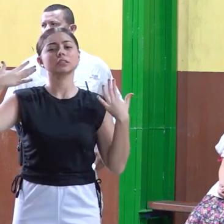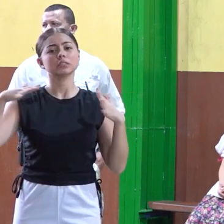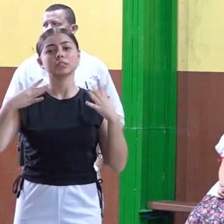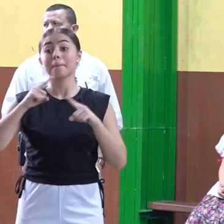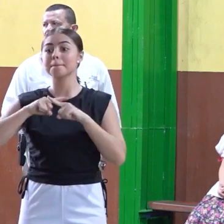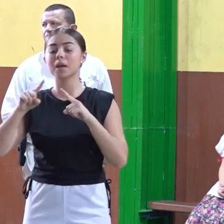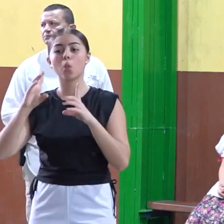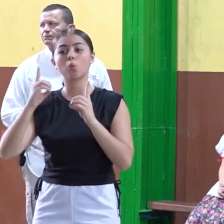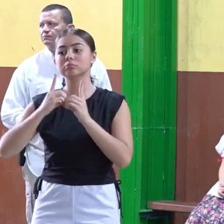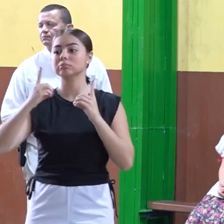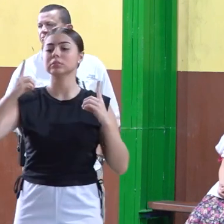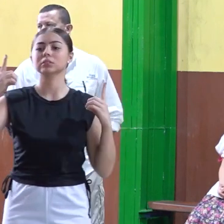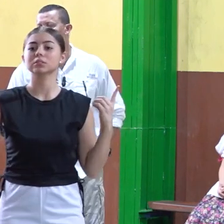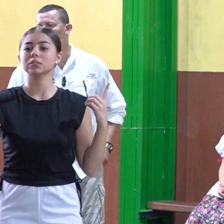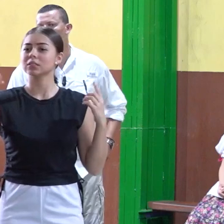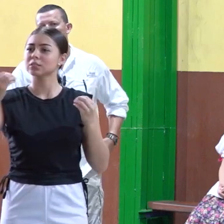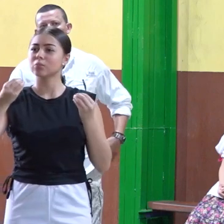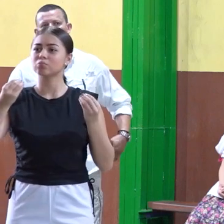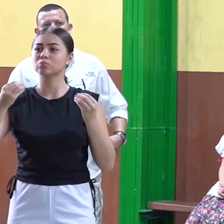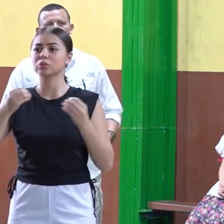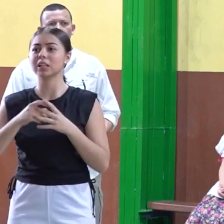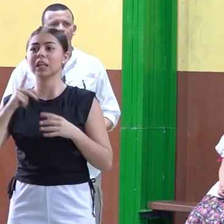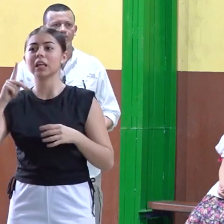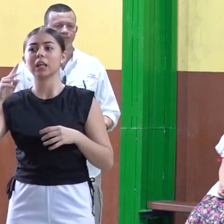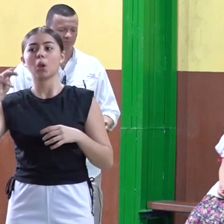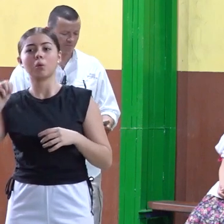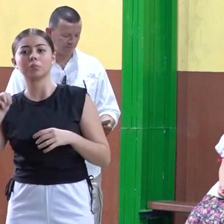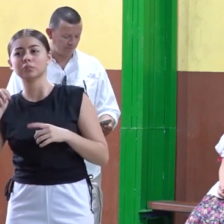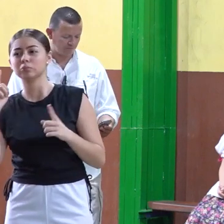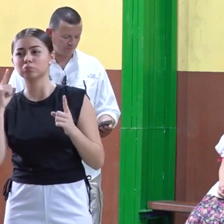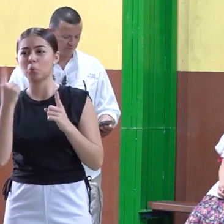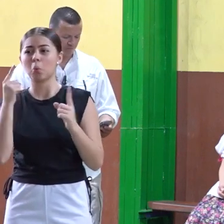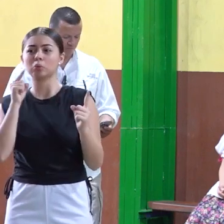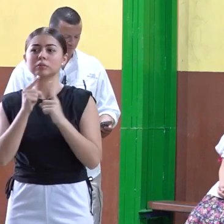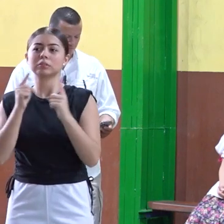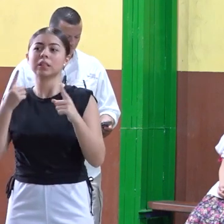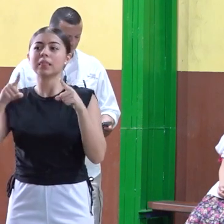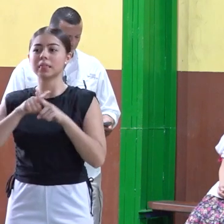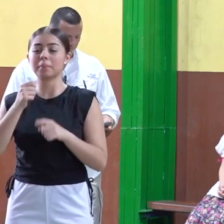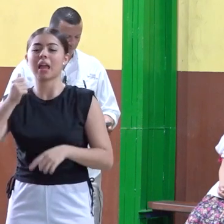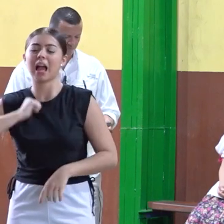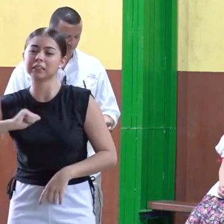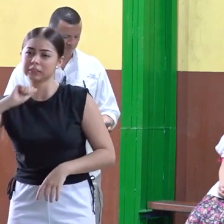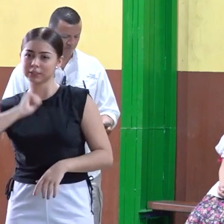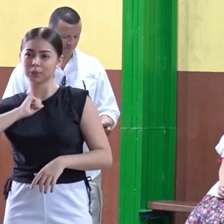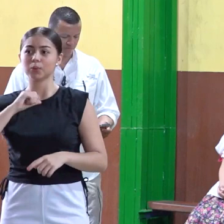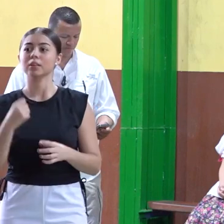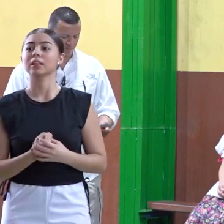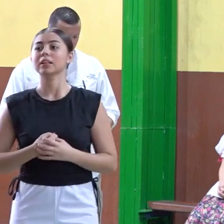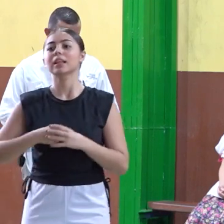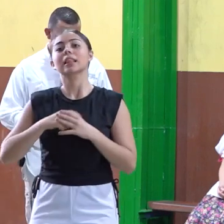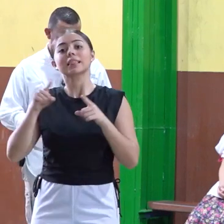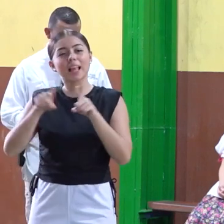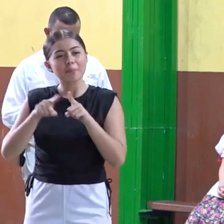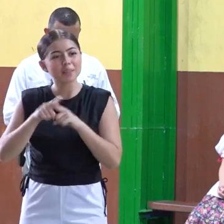no es una distancia en kilómetros, es una distancia en actitud, es una